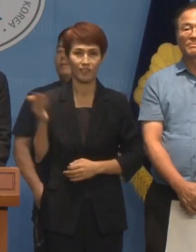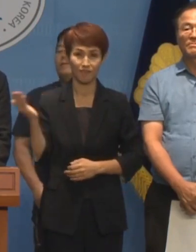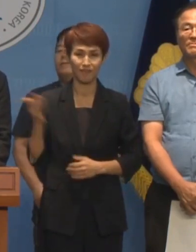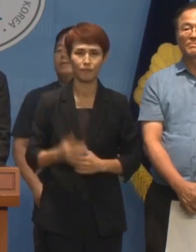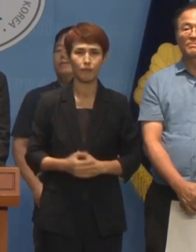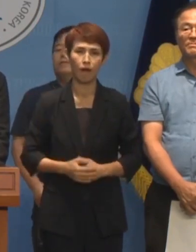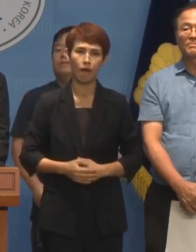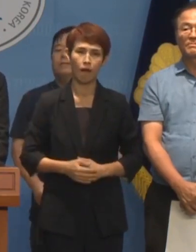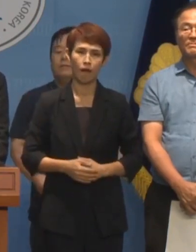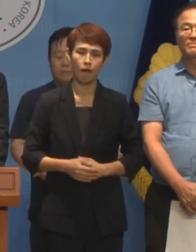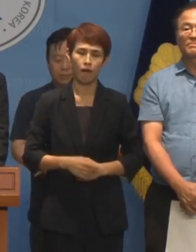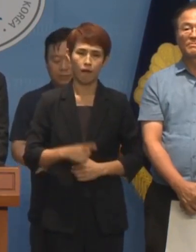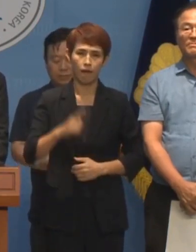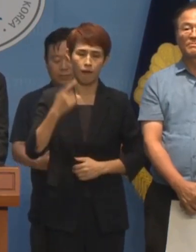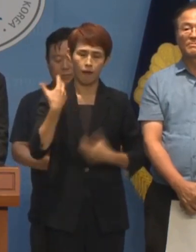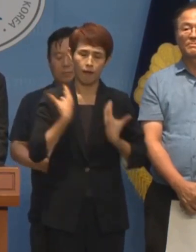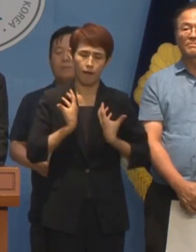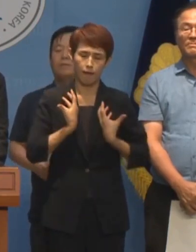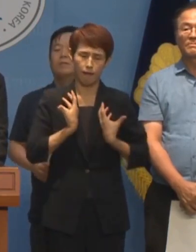참담합니다.